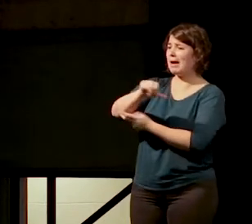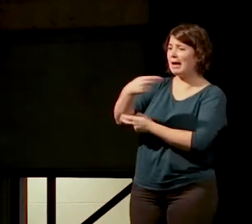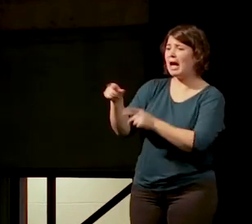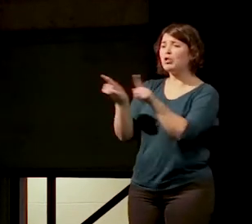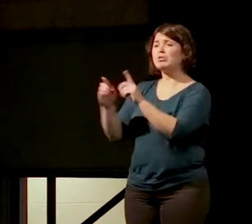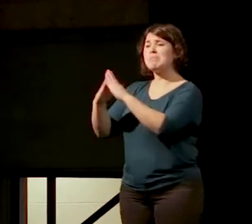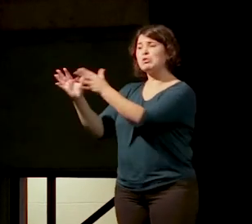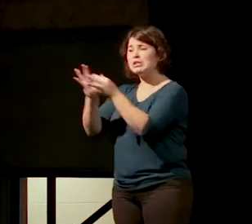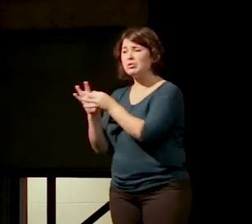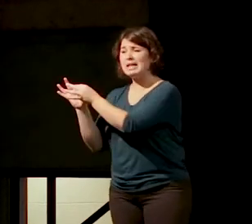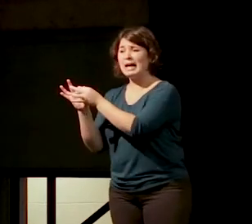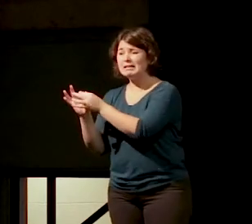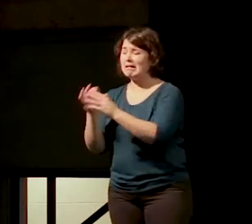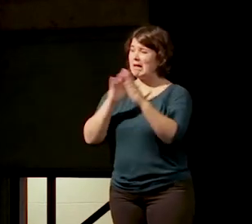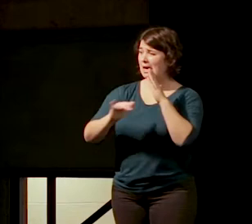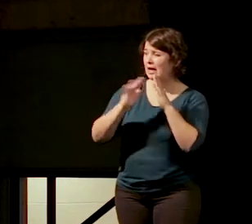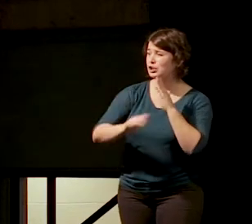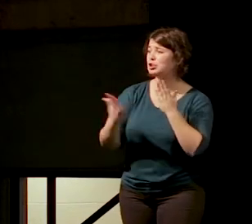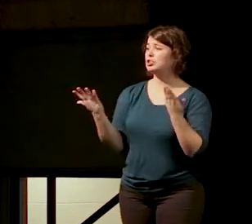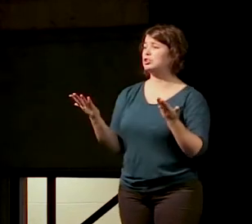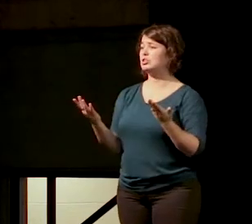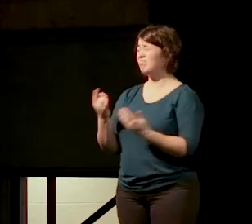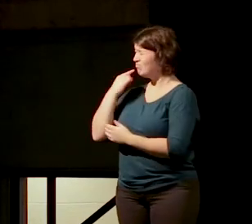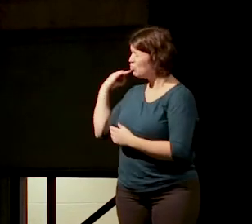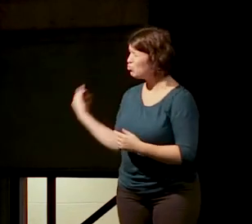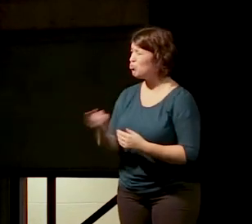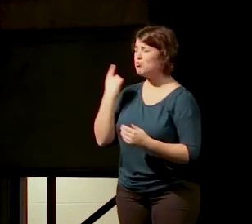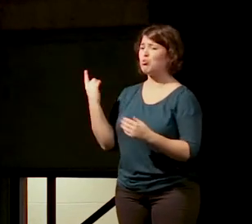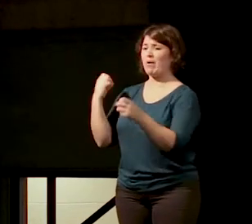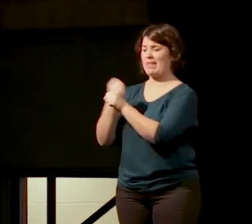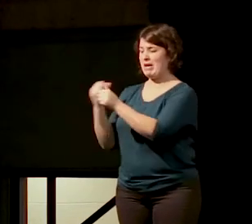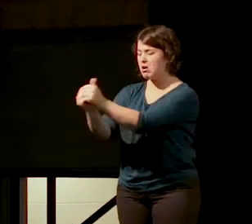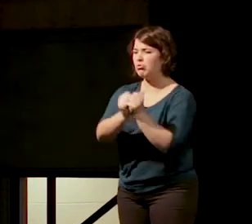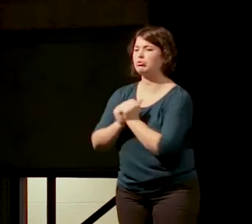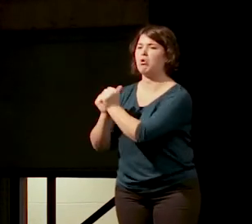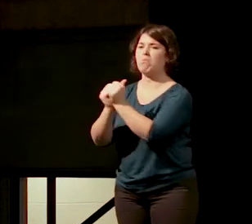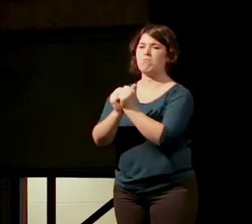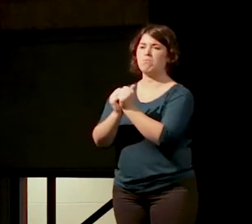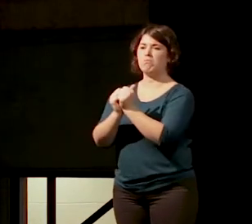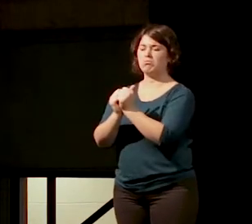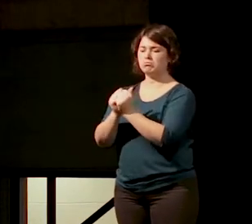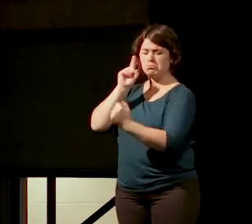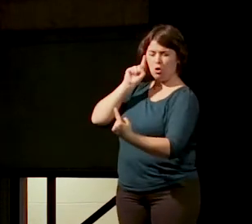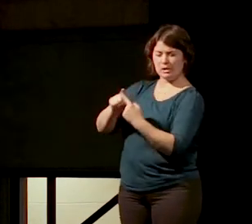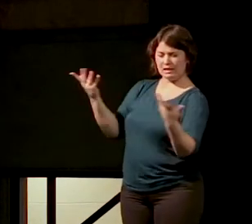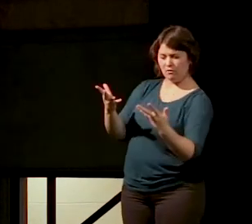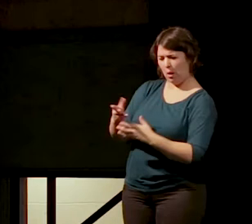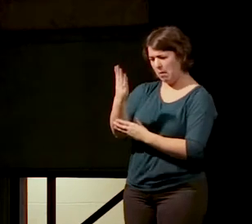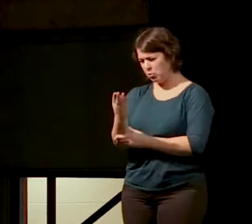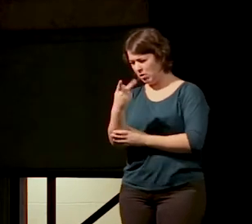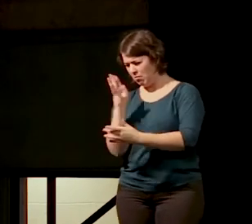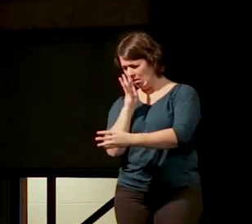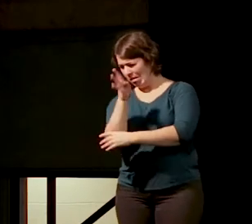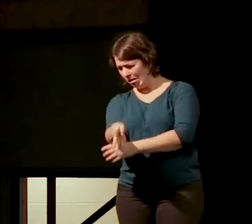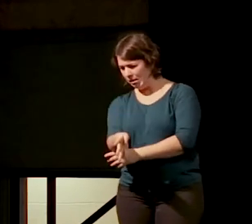la maison des solidarités, la crèche. À chaque fois, nous travaillons ensemble pour cerner les besoins, établir